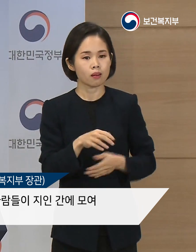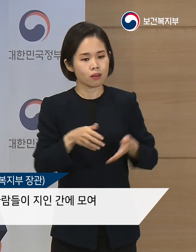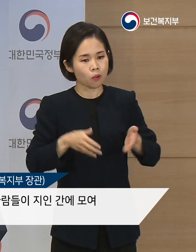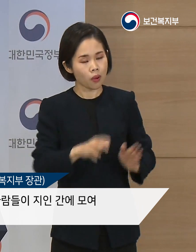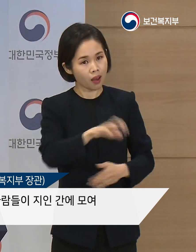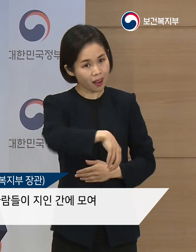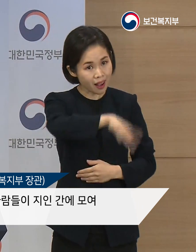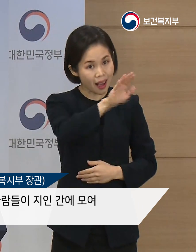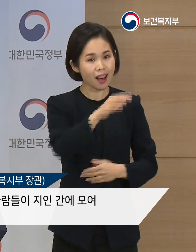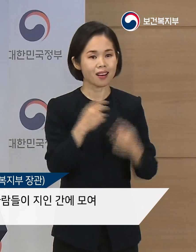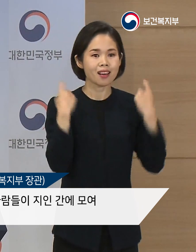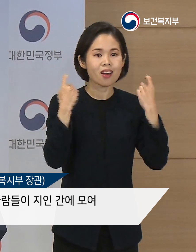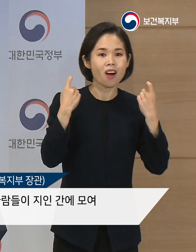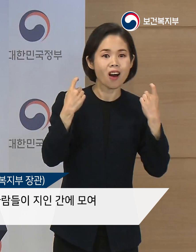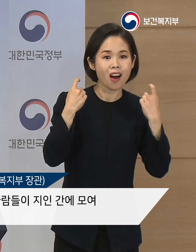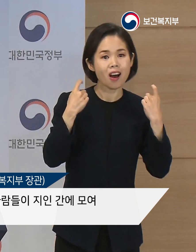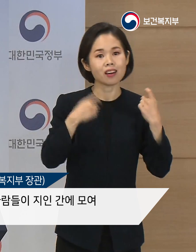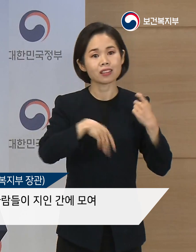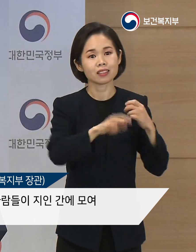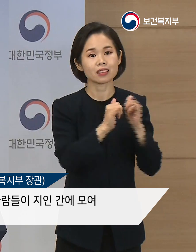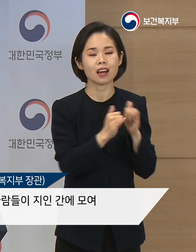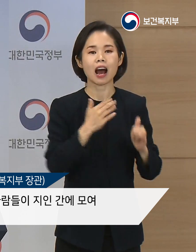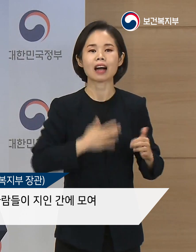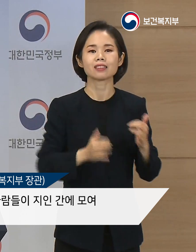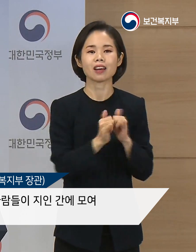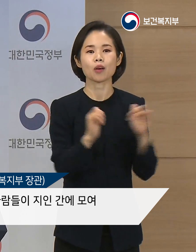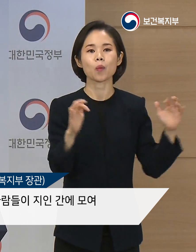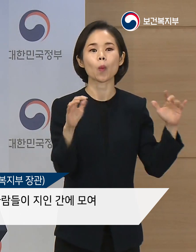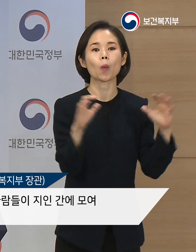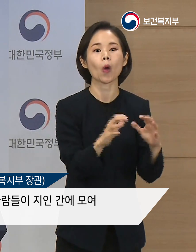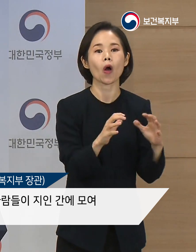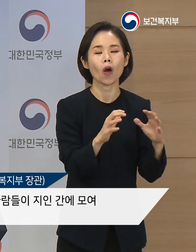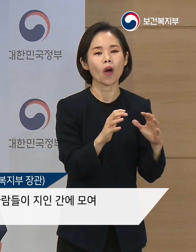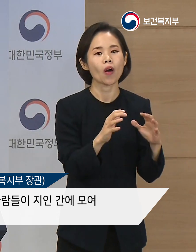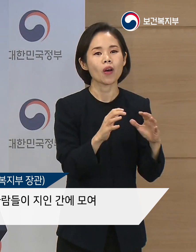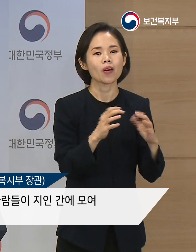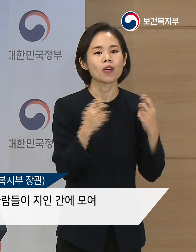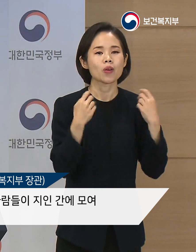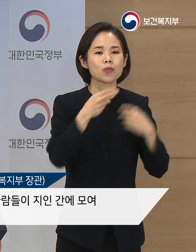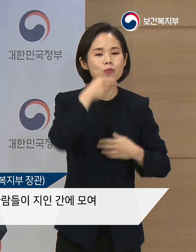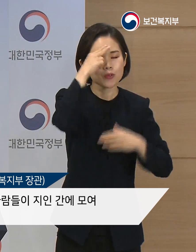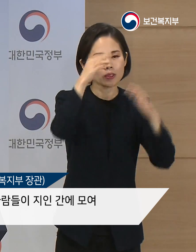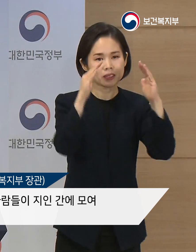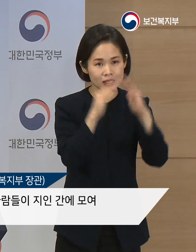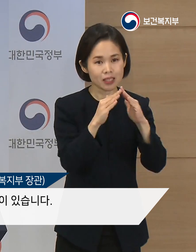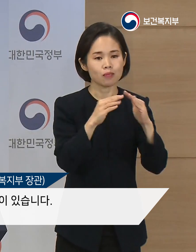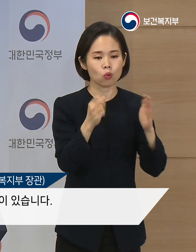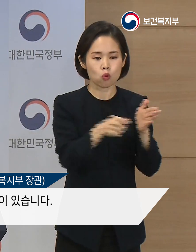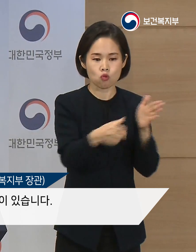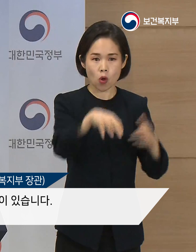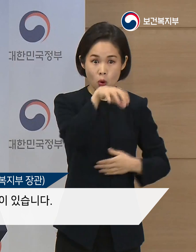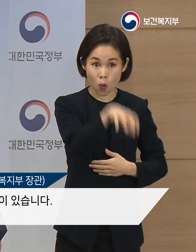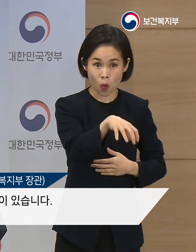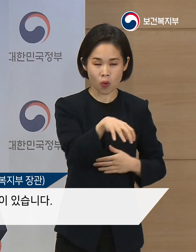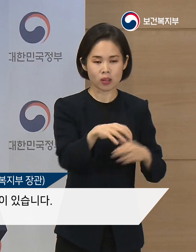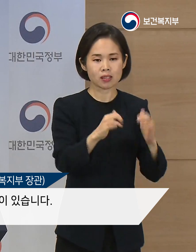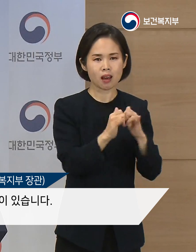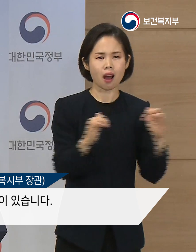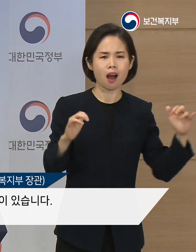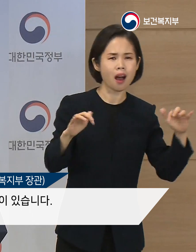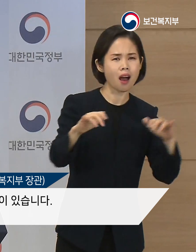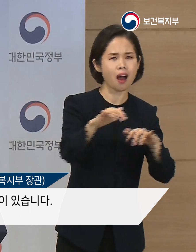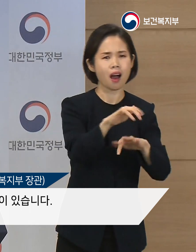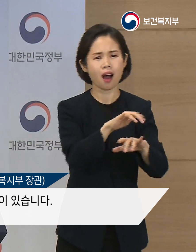기승이나 여행을 온 사람들이 지인 간에 모여 유흥시설이나 주점 등을 이용하거나 유명